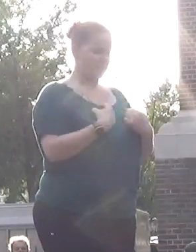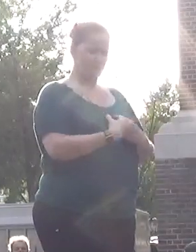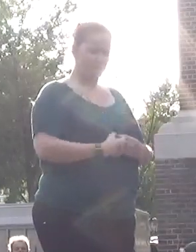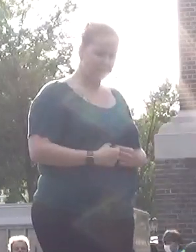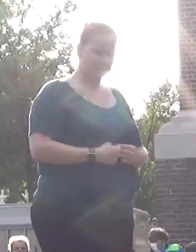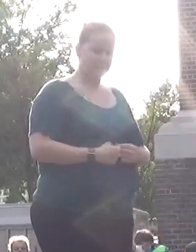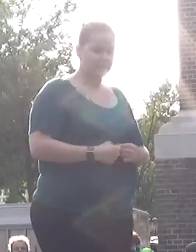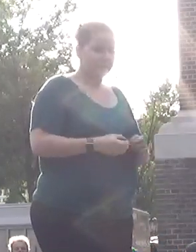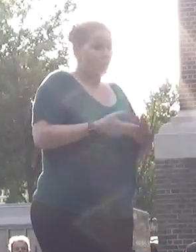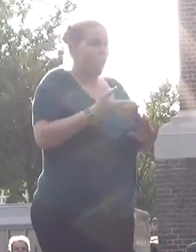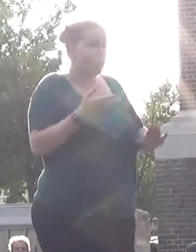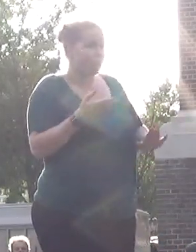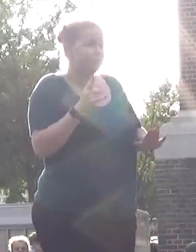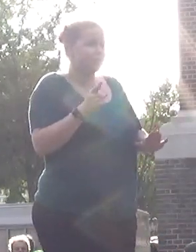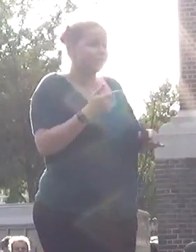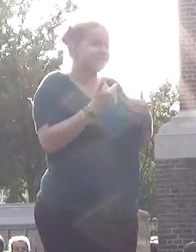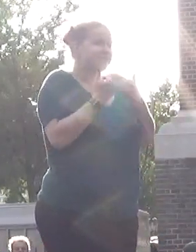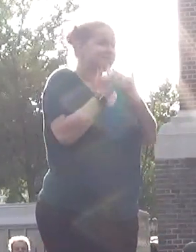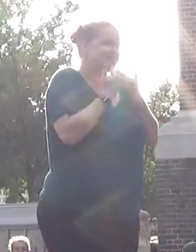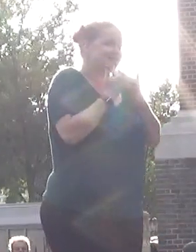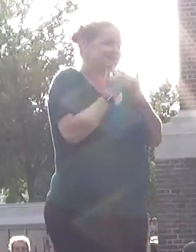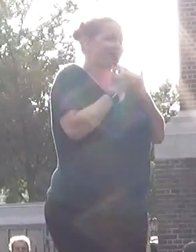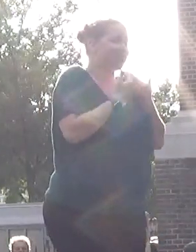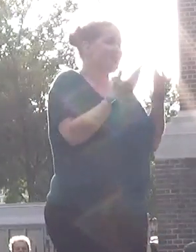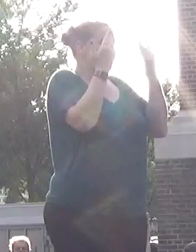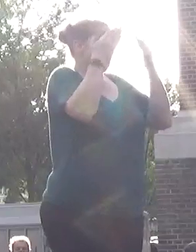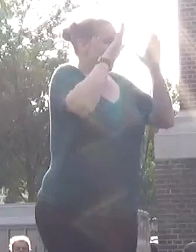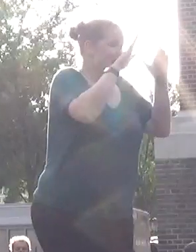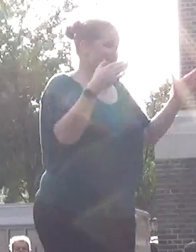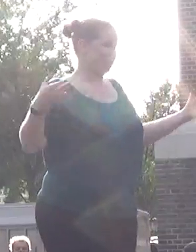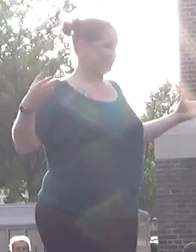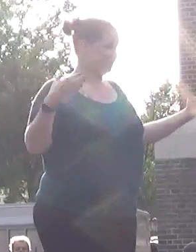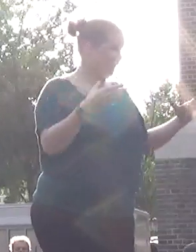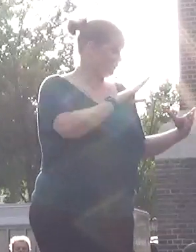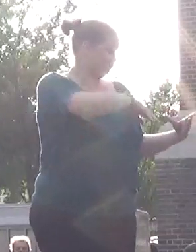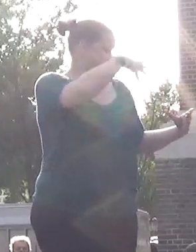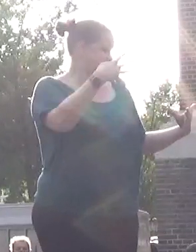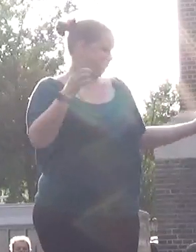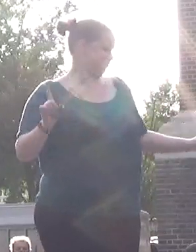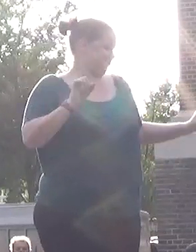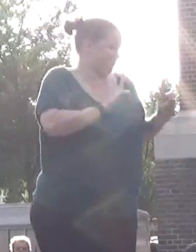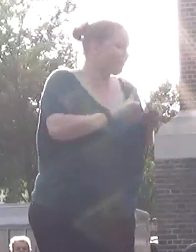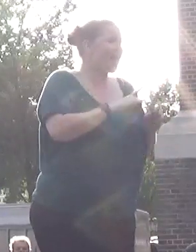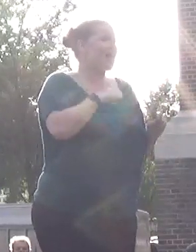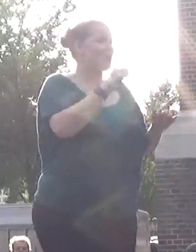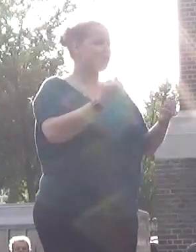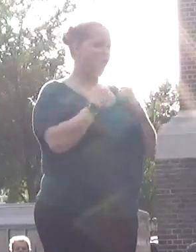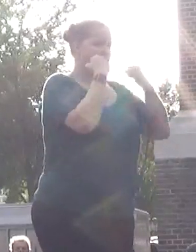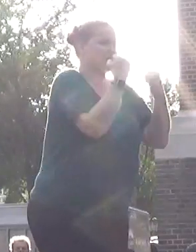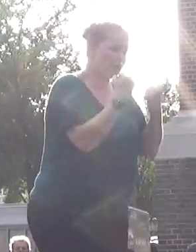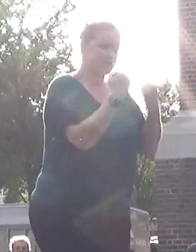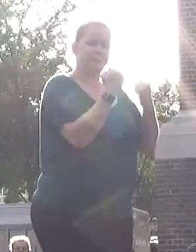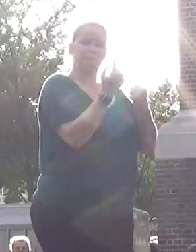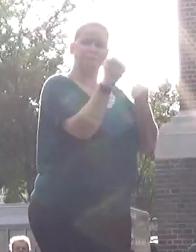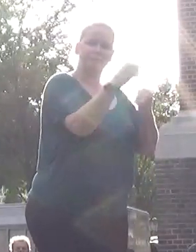maar dankzij zijn geloof vereerd was naast LHBTI-plussers te gaan staan. En met overtuiging zag ik de